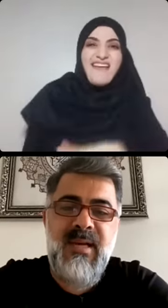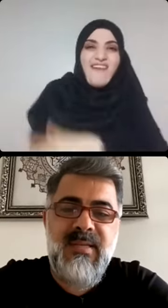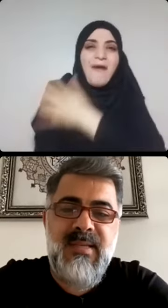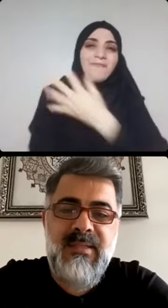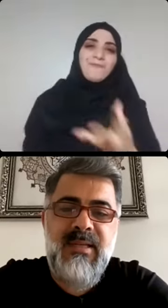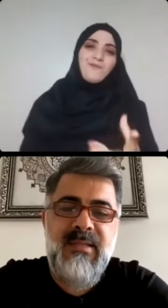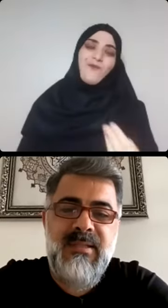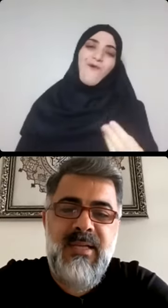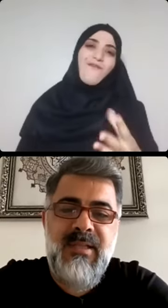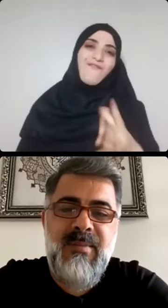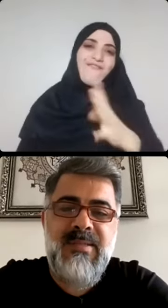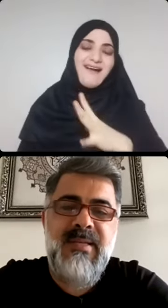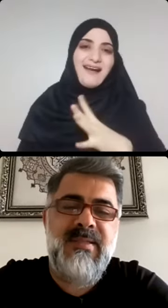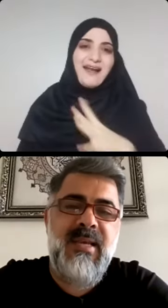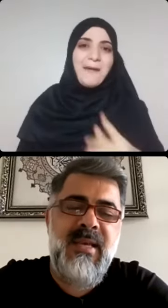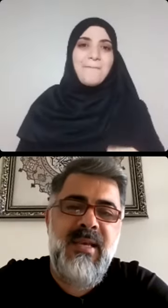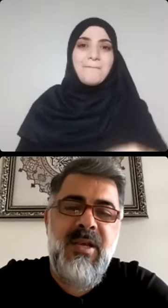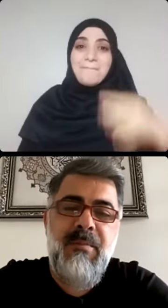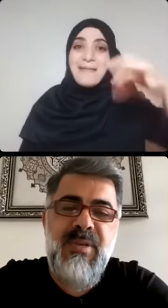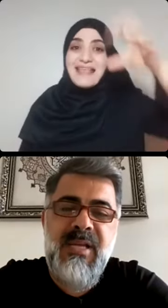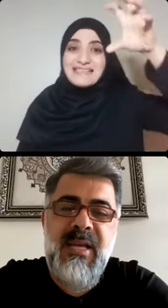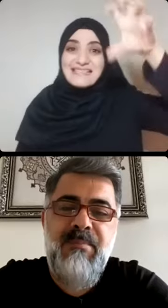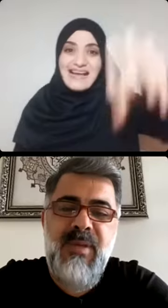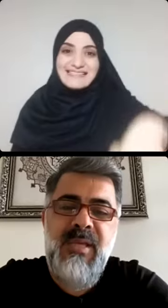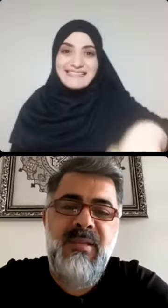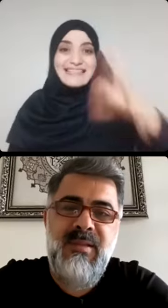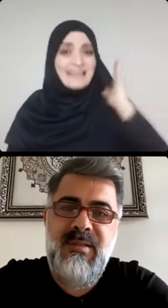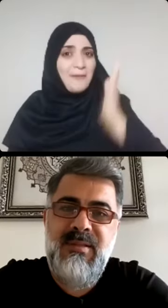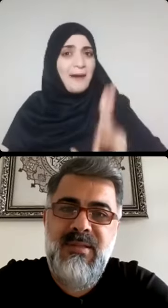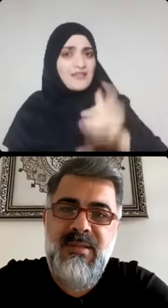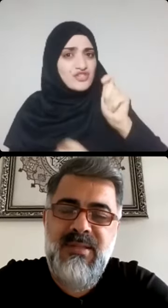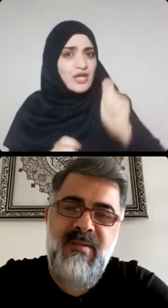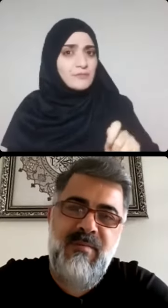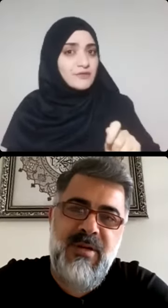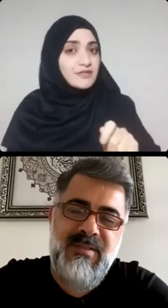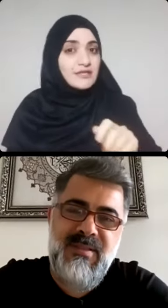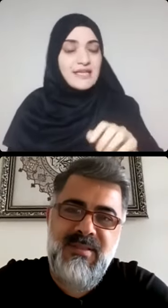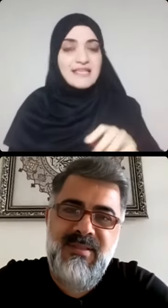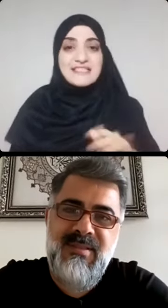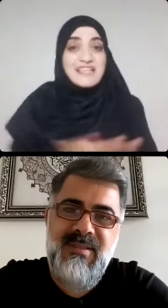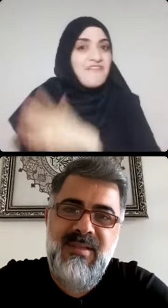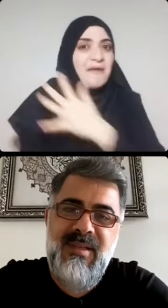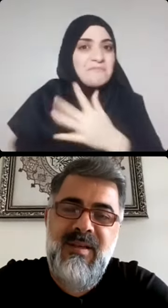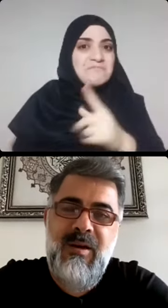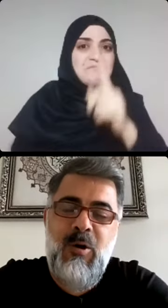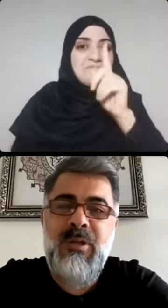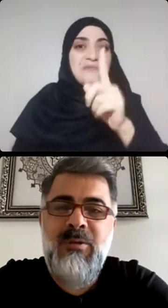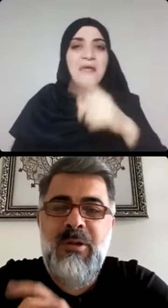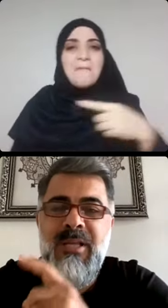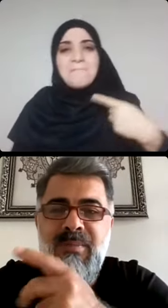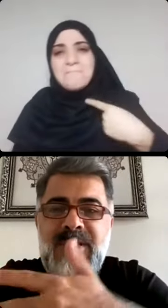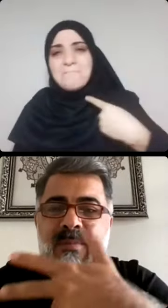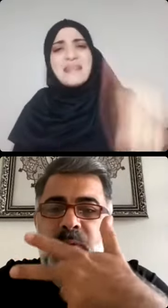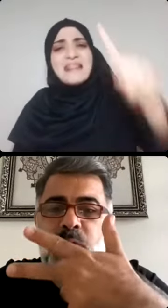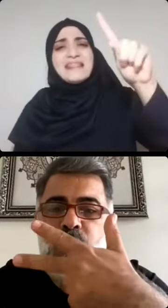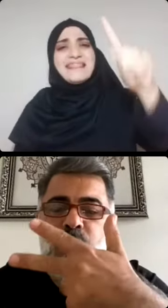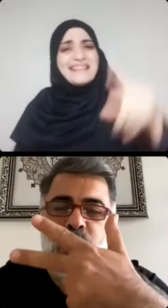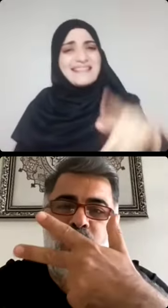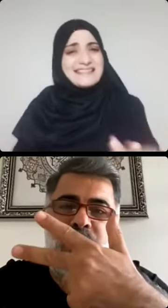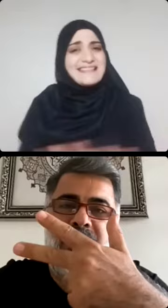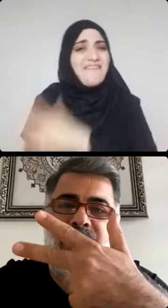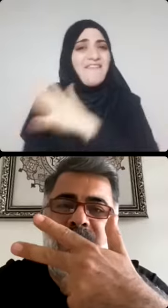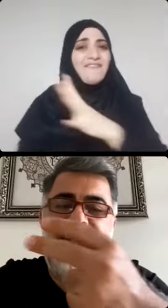Mescid-i Aksa'da kılınan namaza ise bire 1.000 sevap vardır. Ondan dolayı bizim